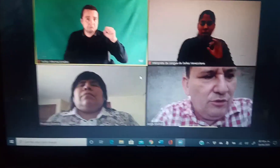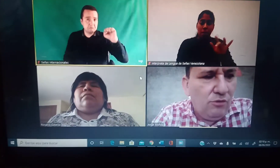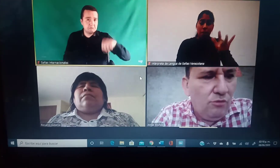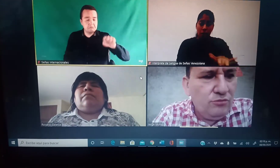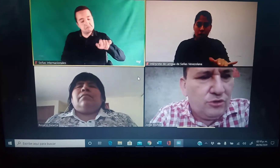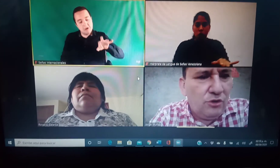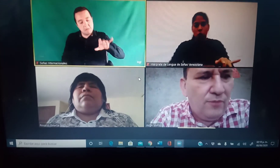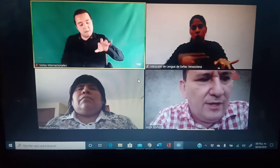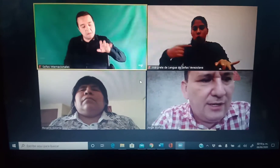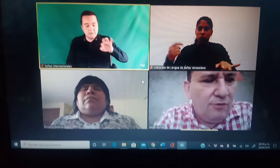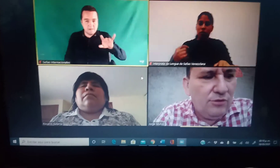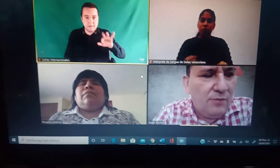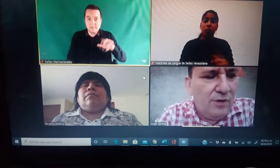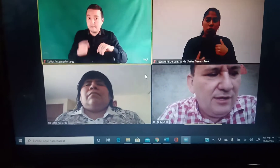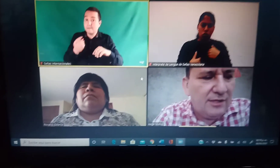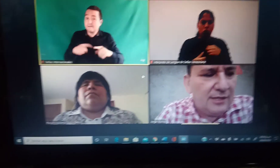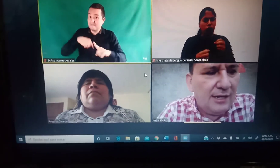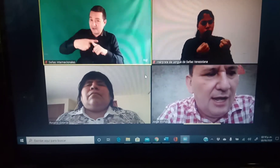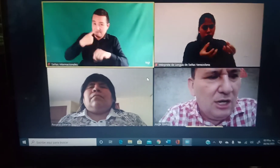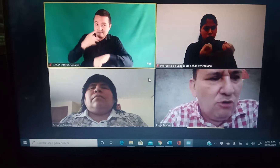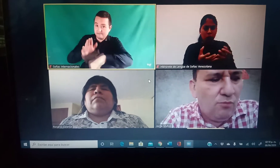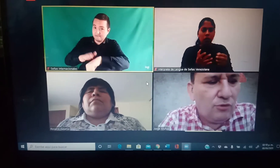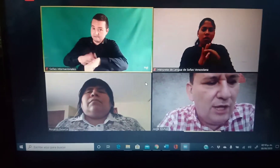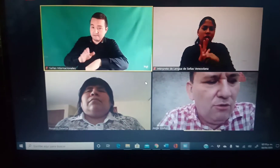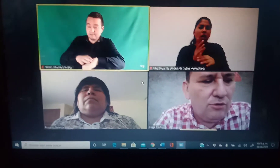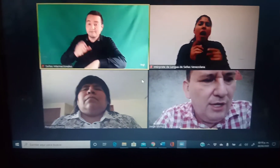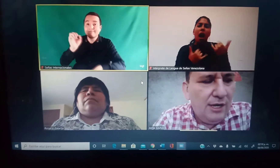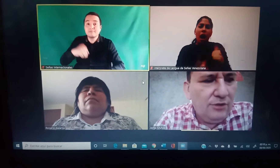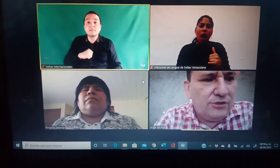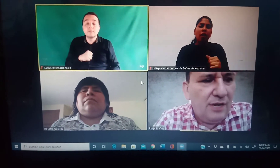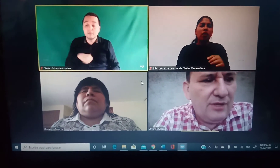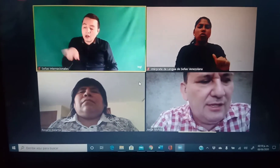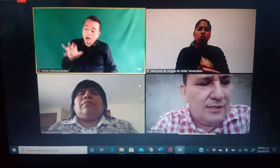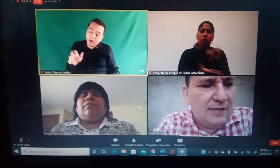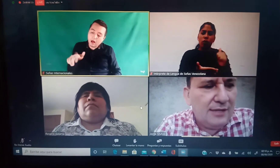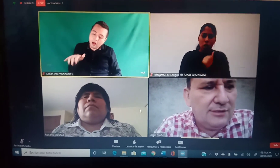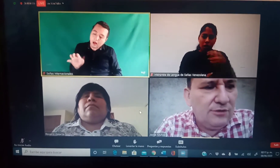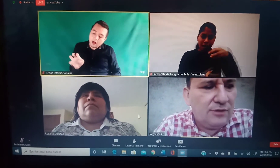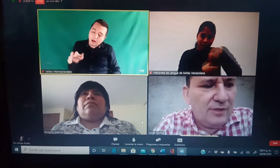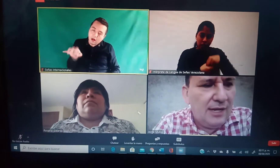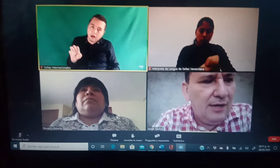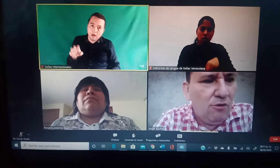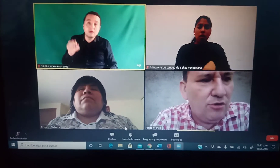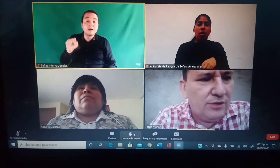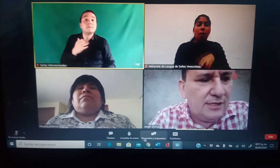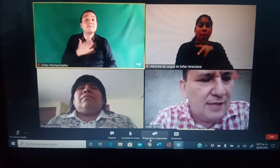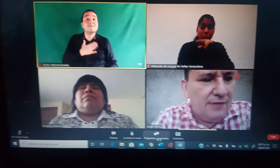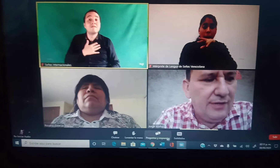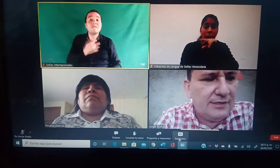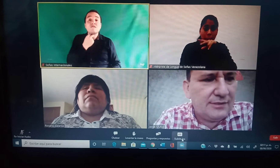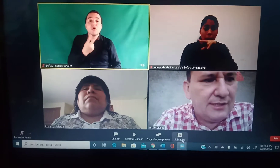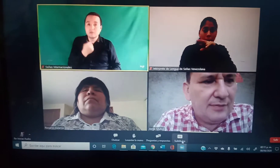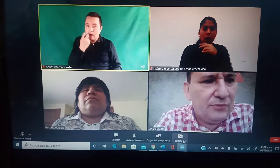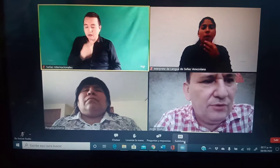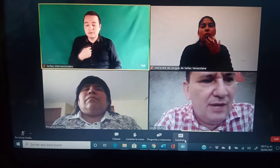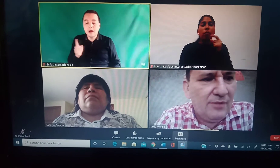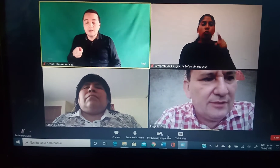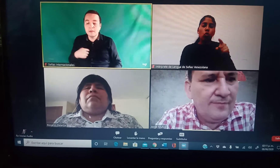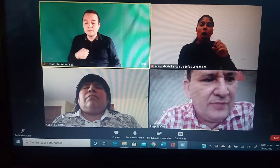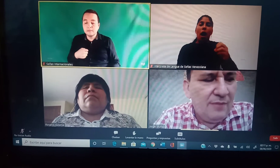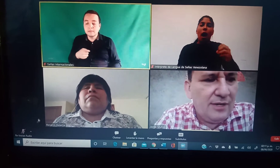recomiendo un software que uno le puede dictar al computador. Y no solamente dictar, sino también darle órdenes, abrir, cerrar